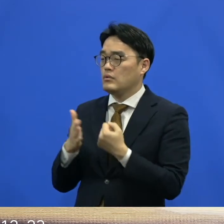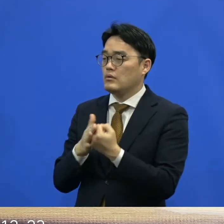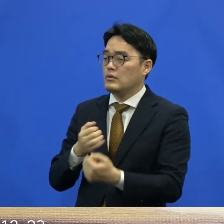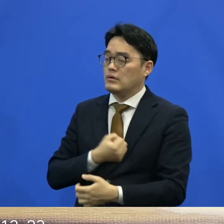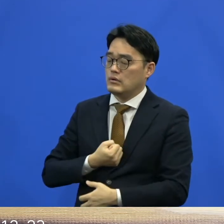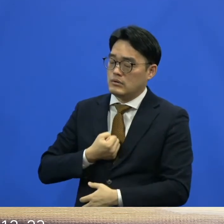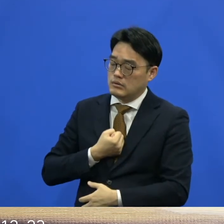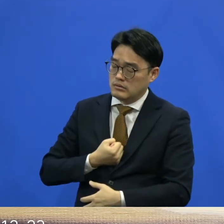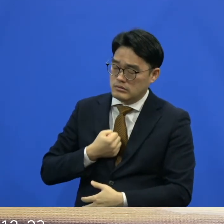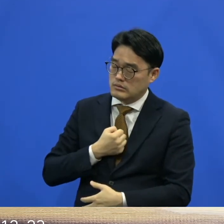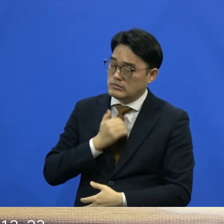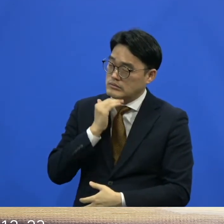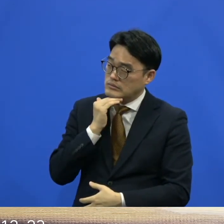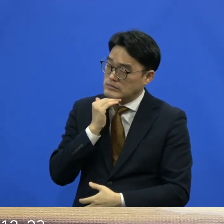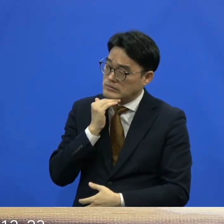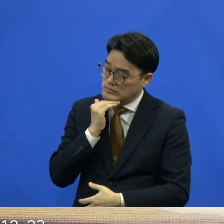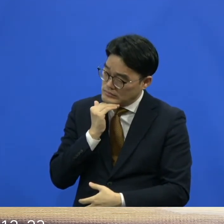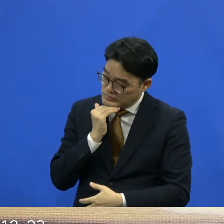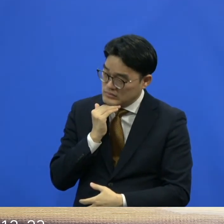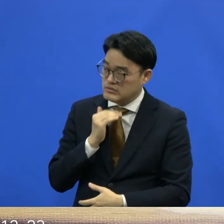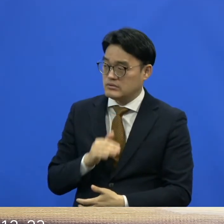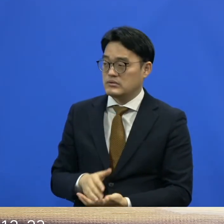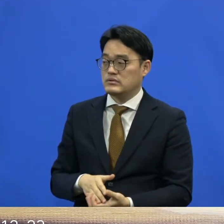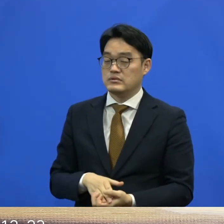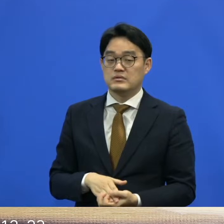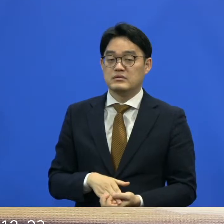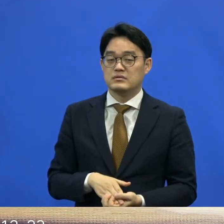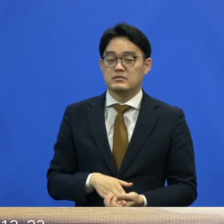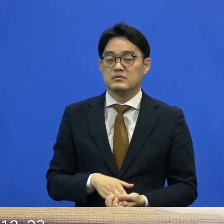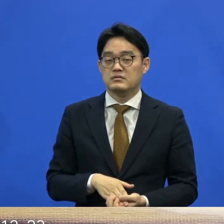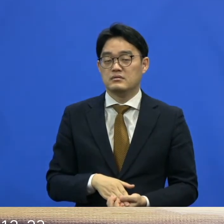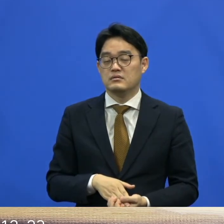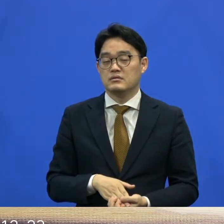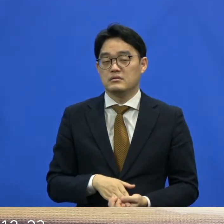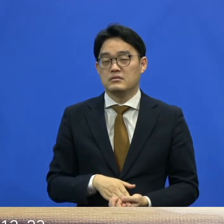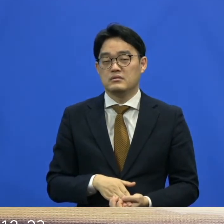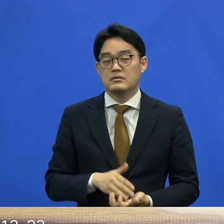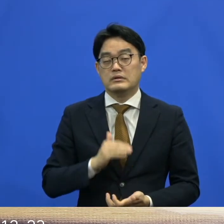그러므로 기다린다라고 말하기에는 좀 부족해요.